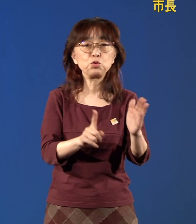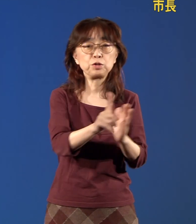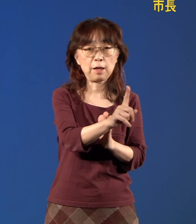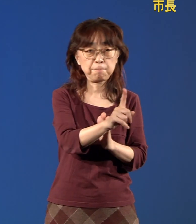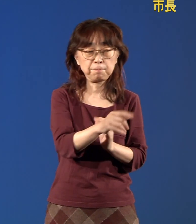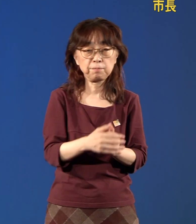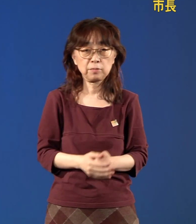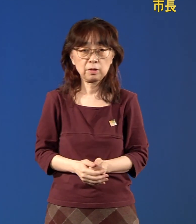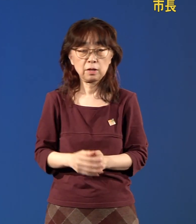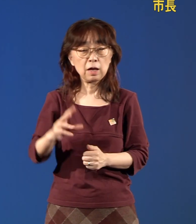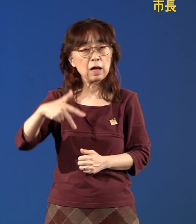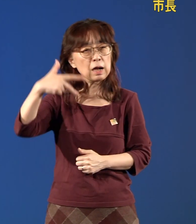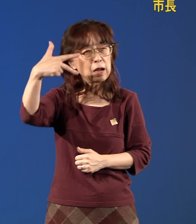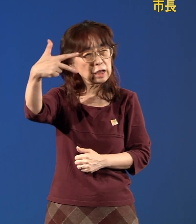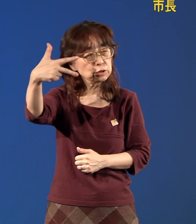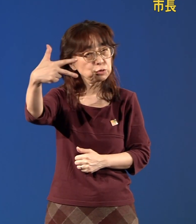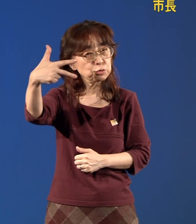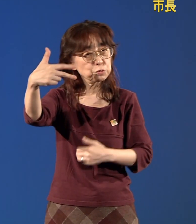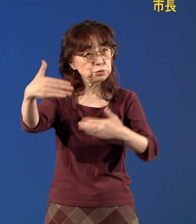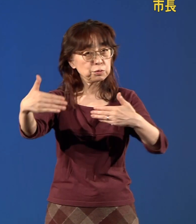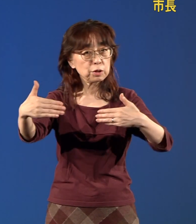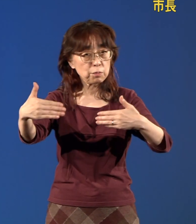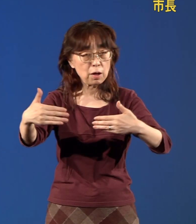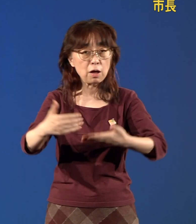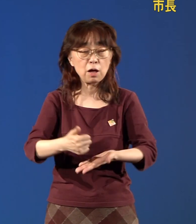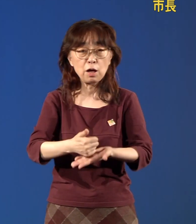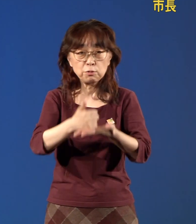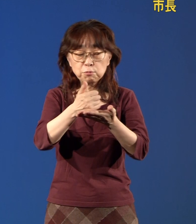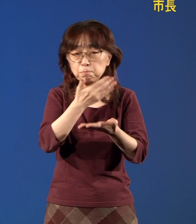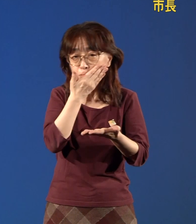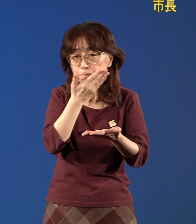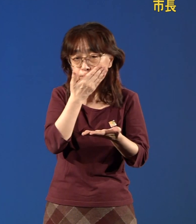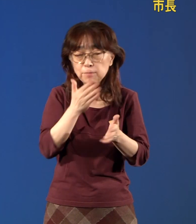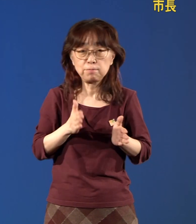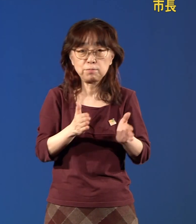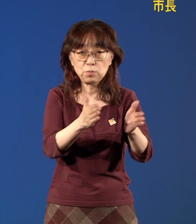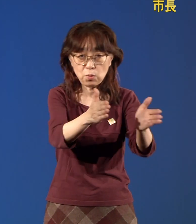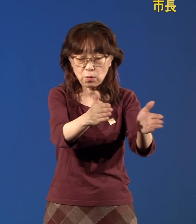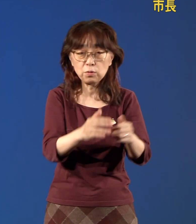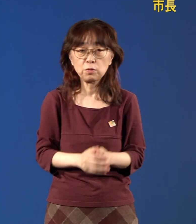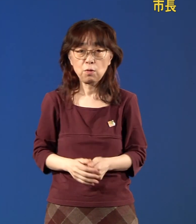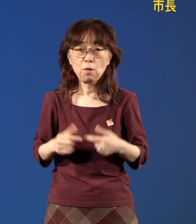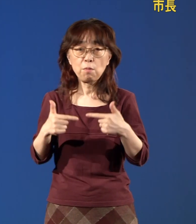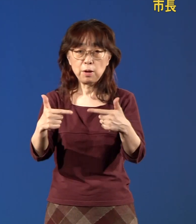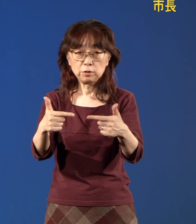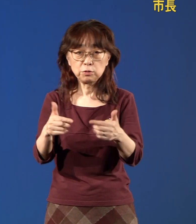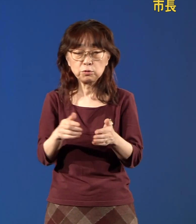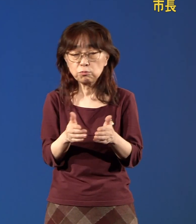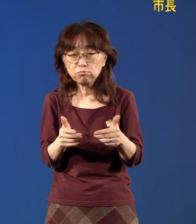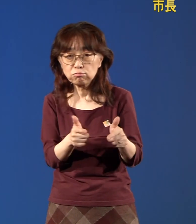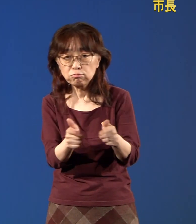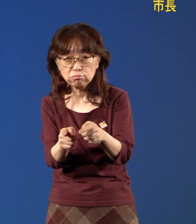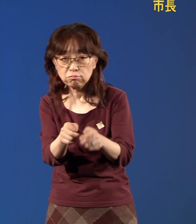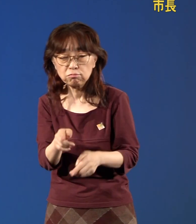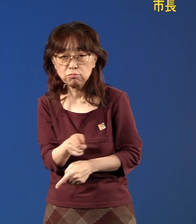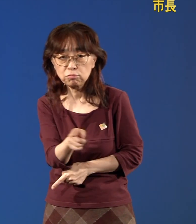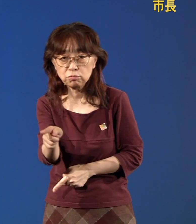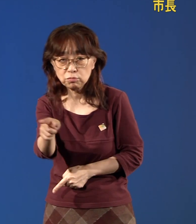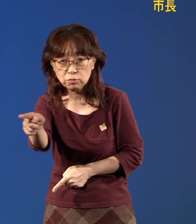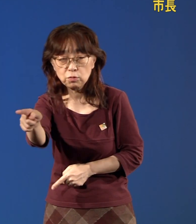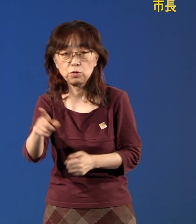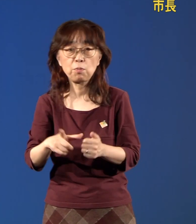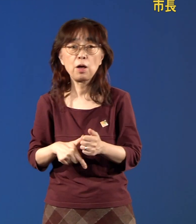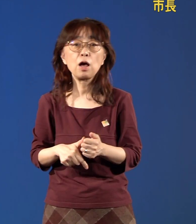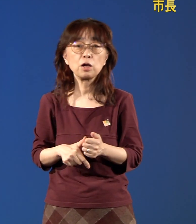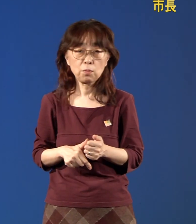中にはですね、その主要幹線とバス路線などについては道路の幅員確